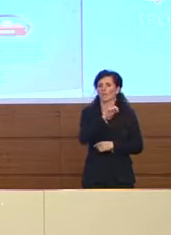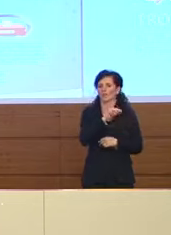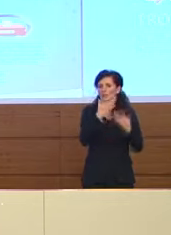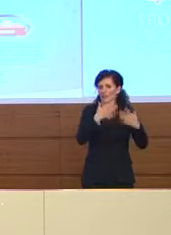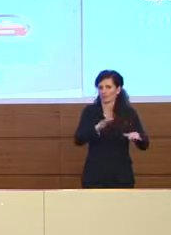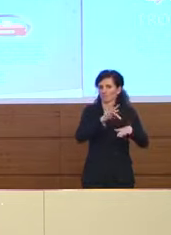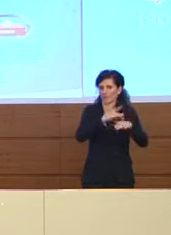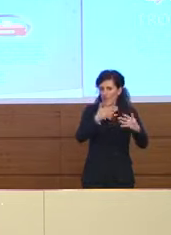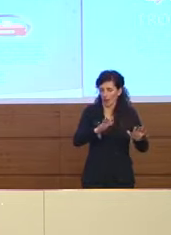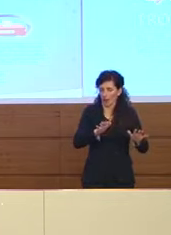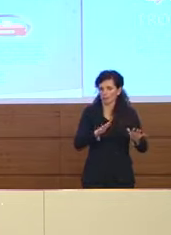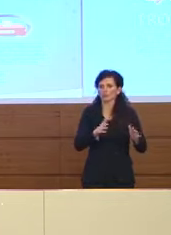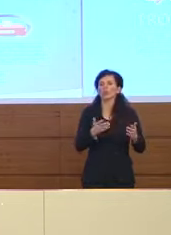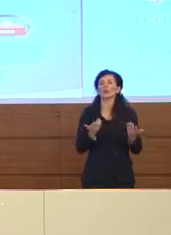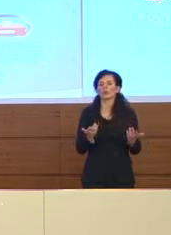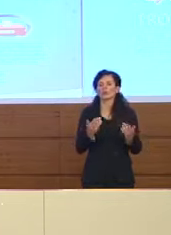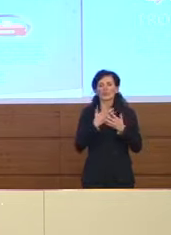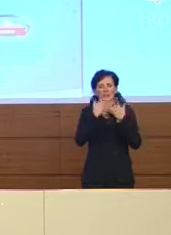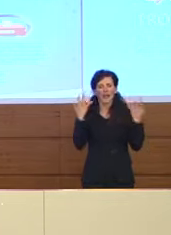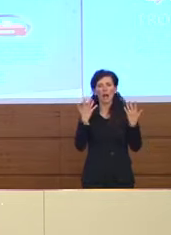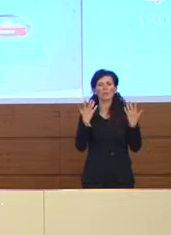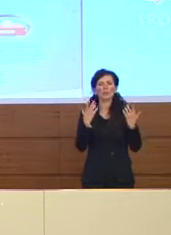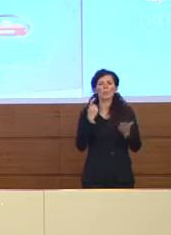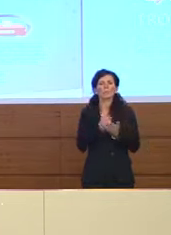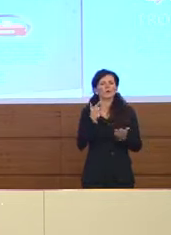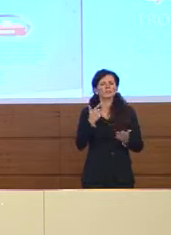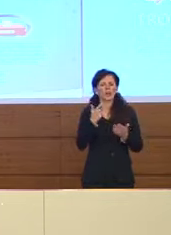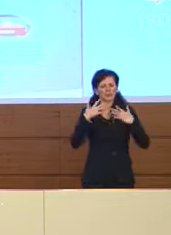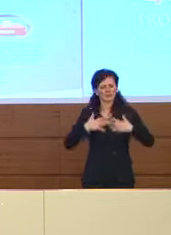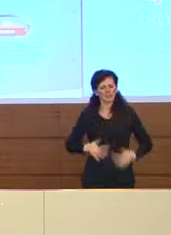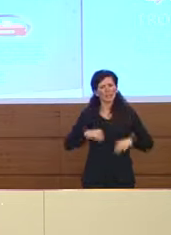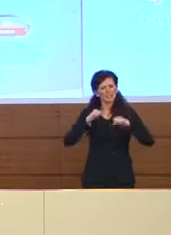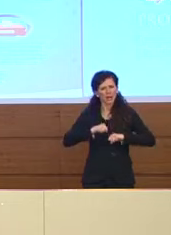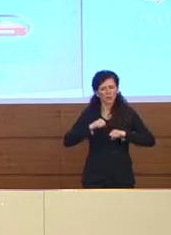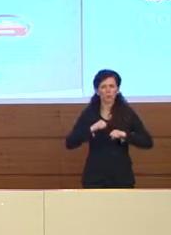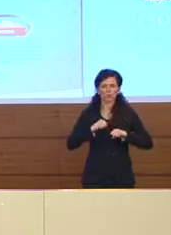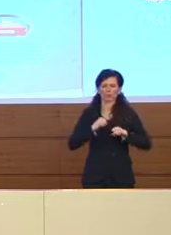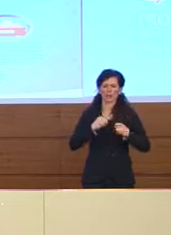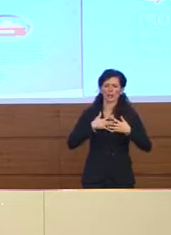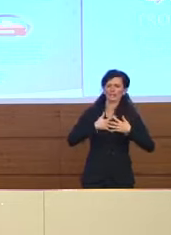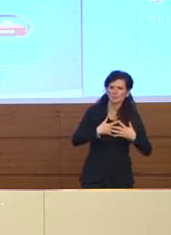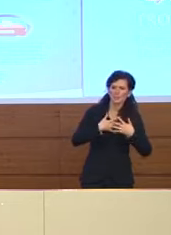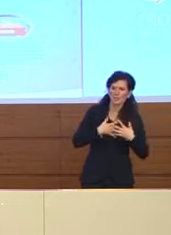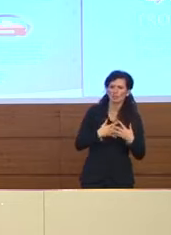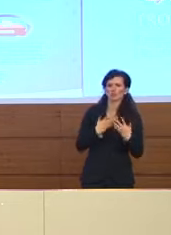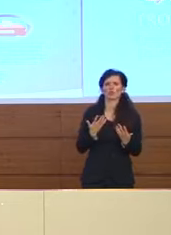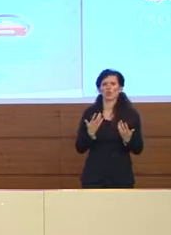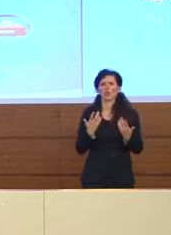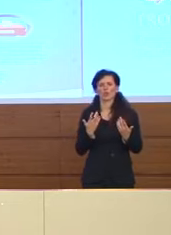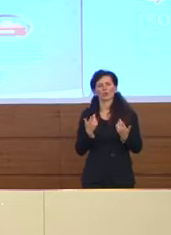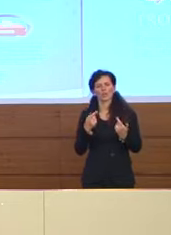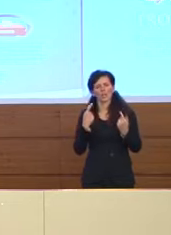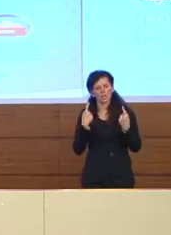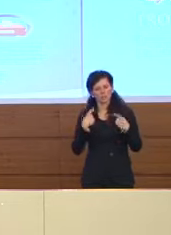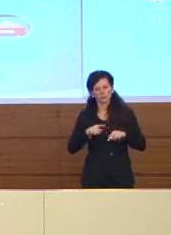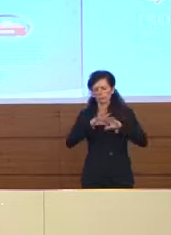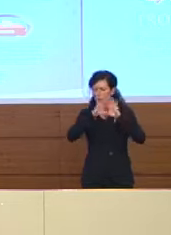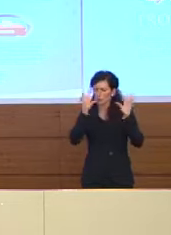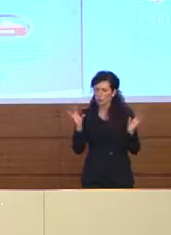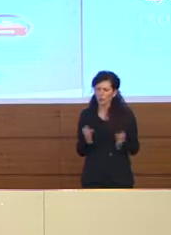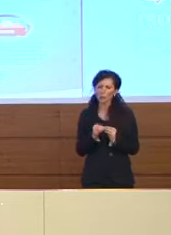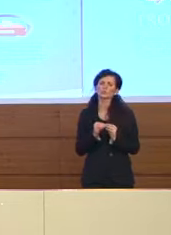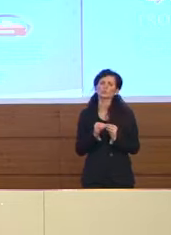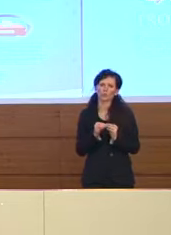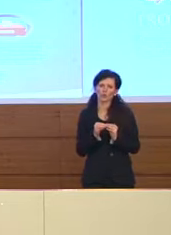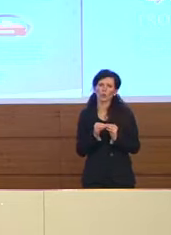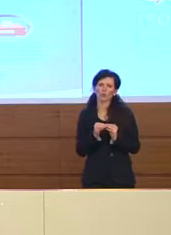valutazioni di funzionalità respiratoria da determinare attraverso approcci di